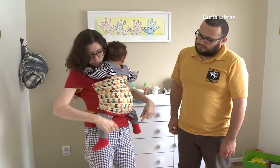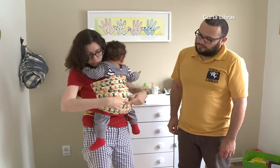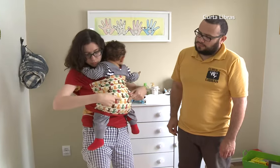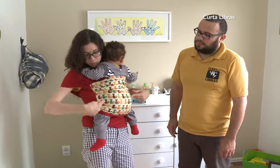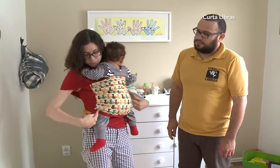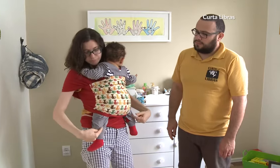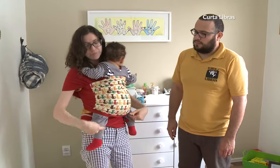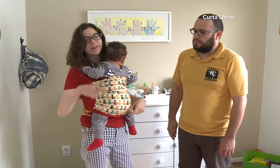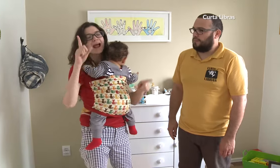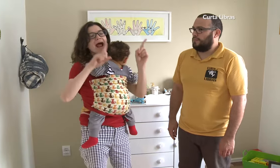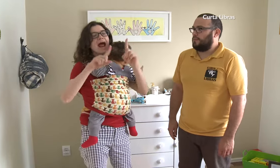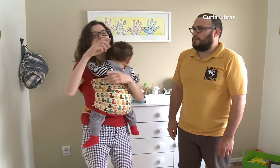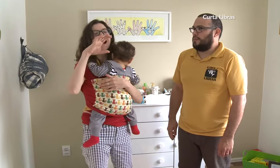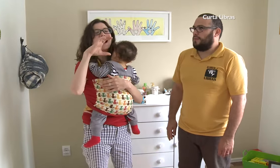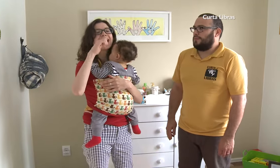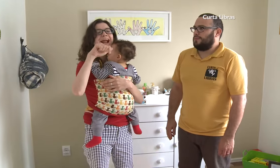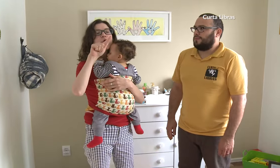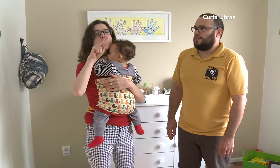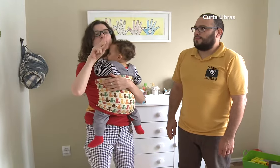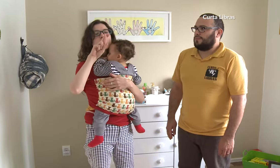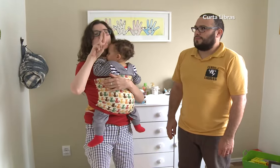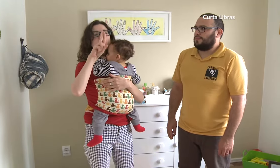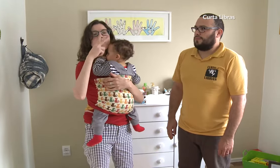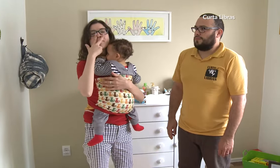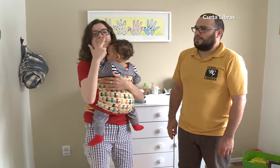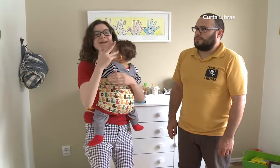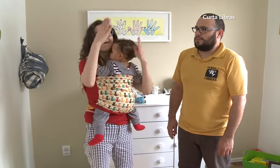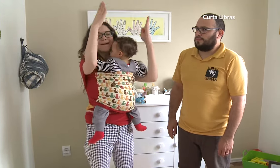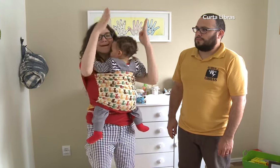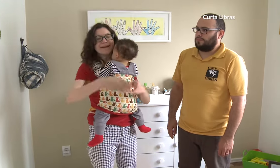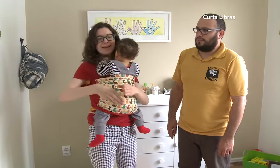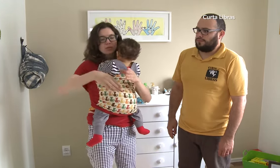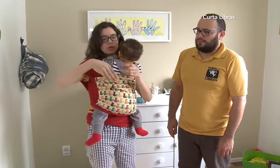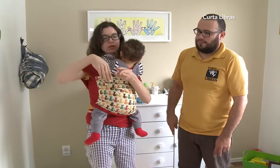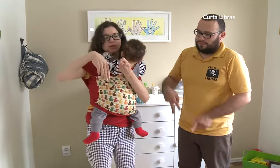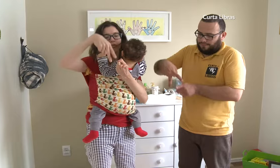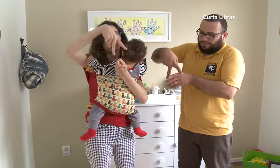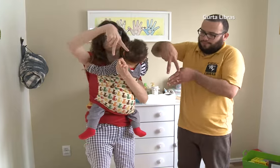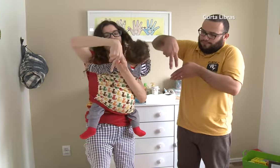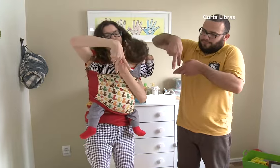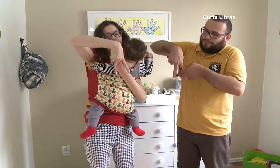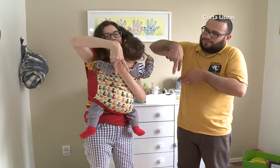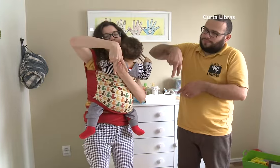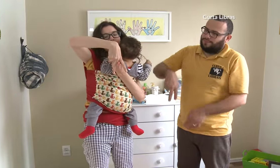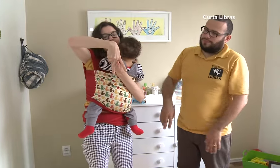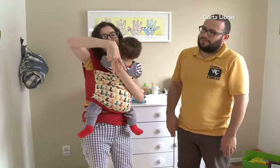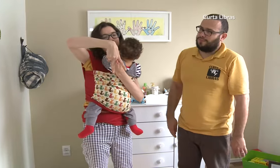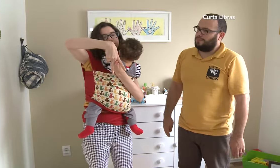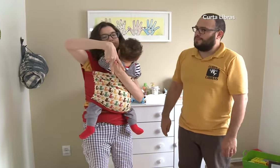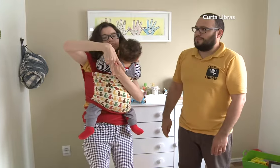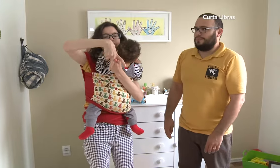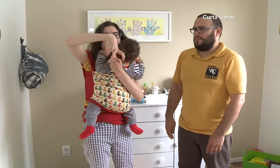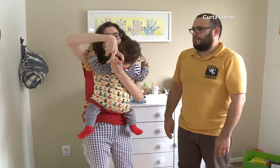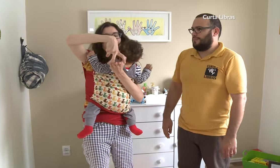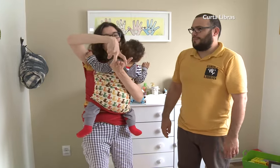canguru. Porque para a coluna ficar retinha, o bebê precisa estar nessa posição, com as pernas